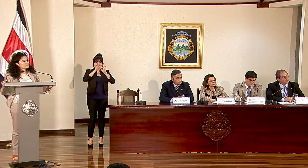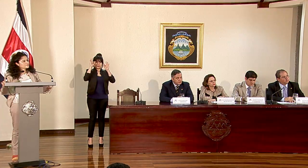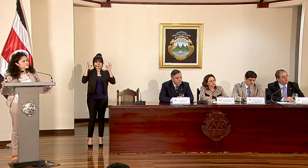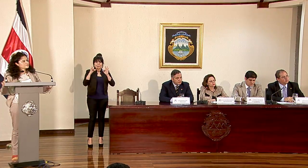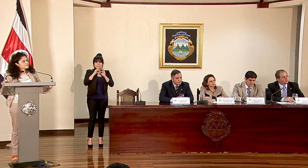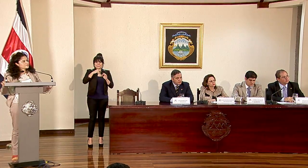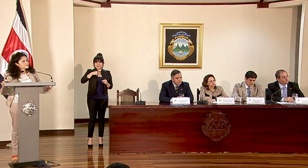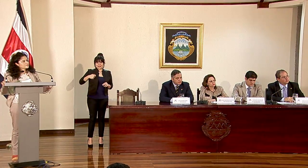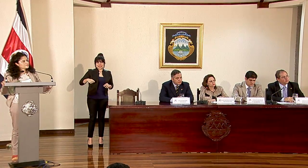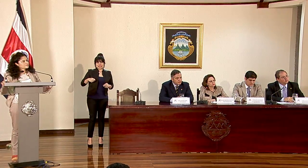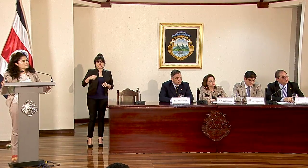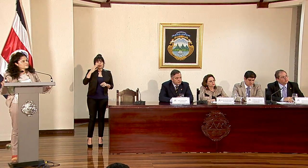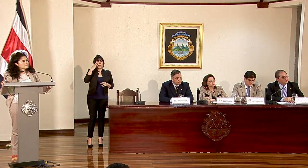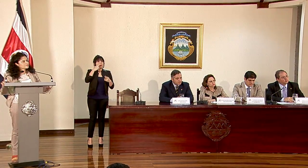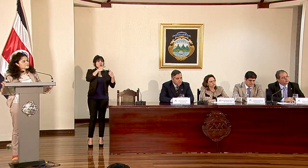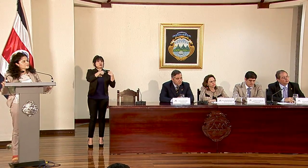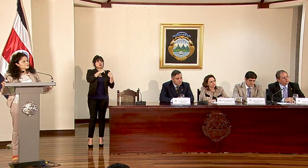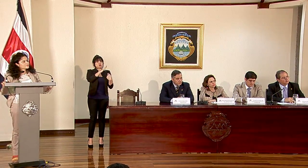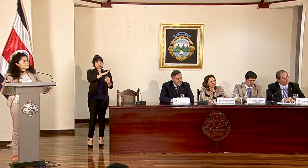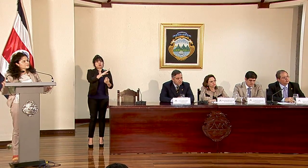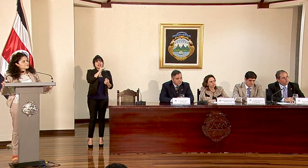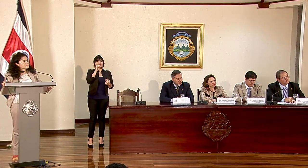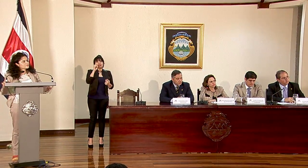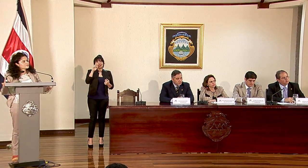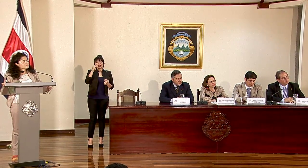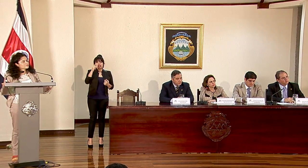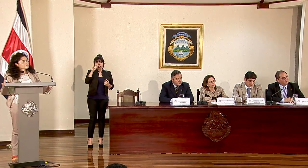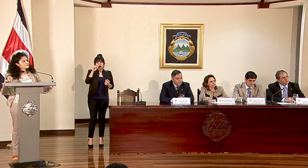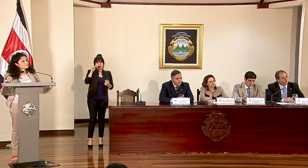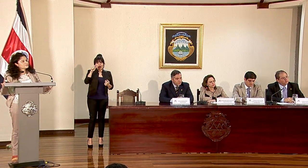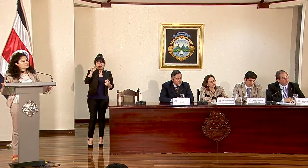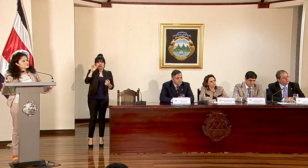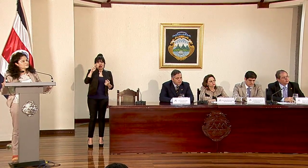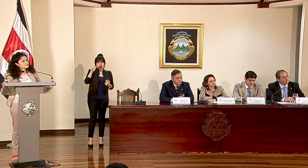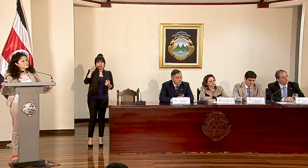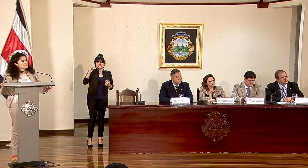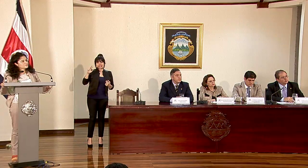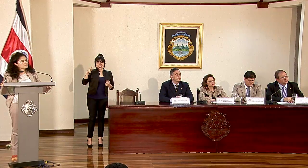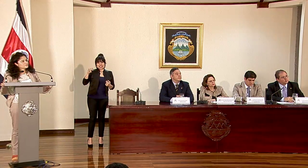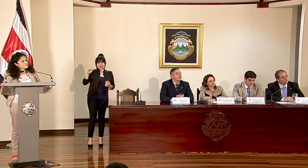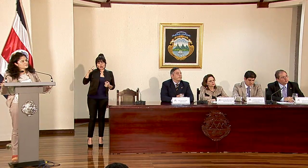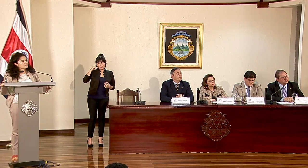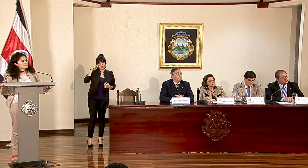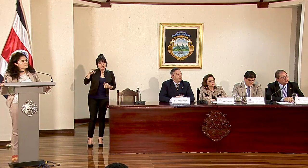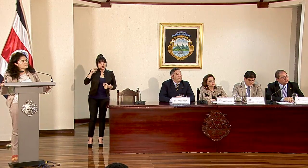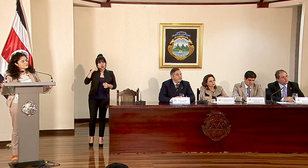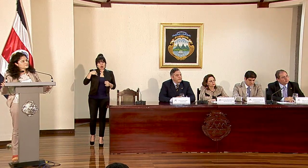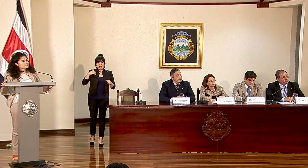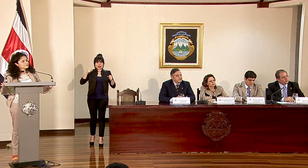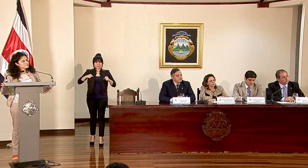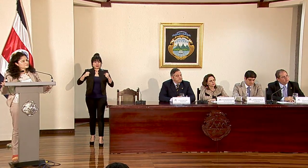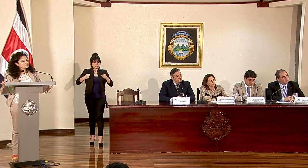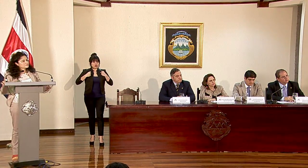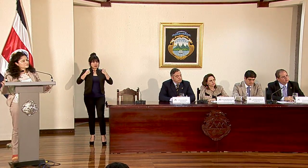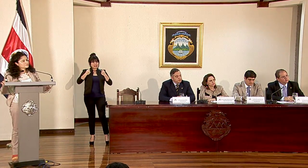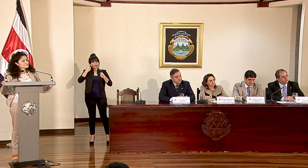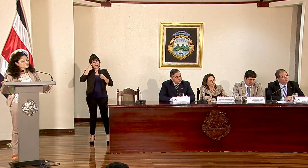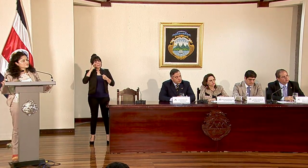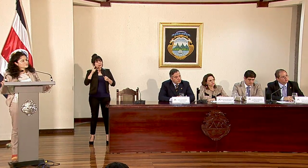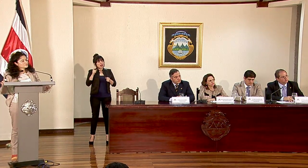del presidente es responsabilidad suya y de don Sergio Alfaro. De don Sergio porque dicen que no tiene capacidad ni fuerza para